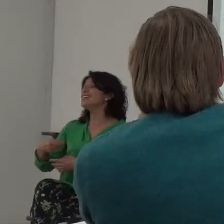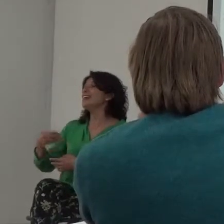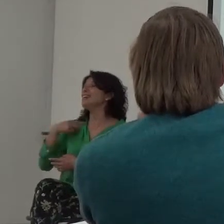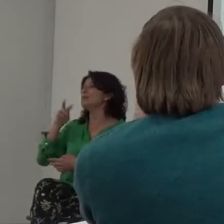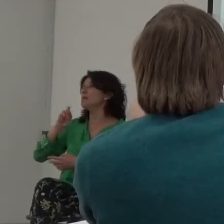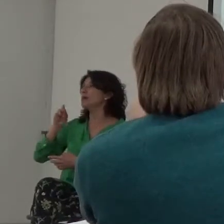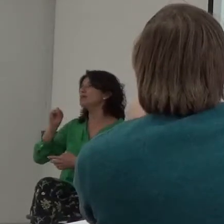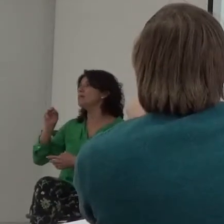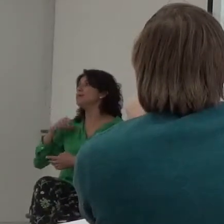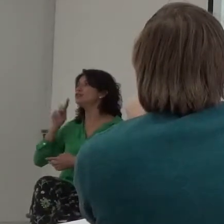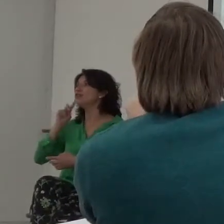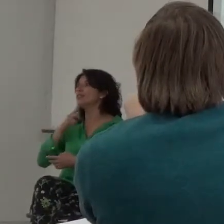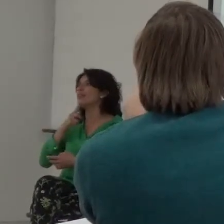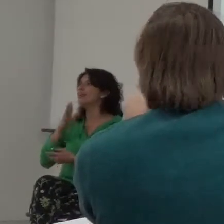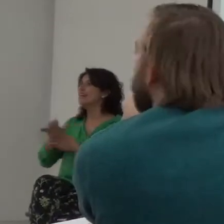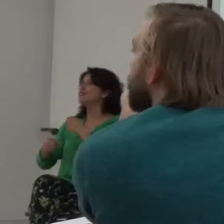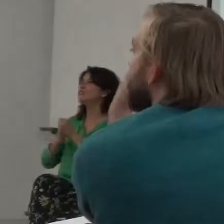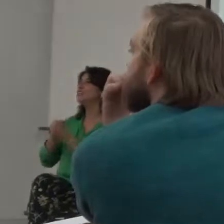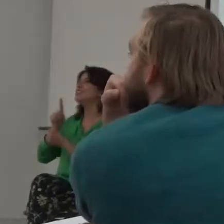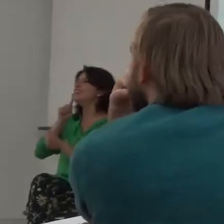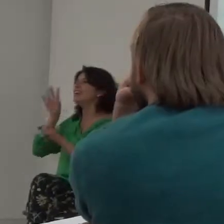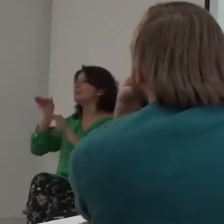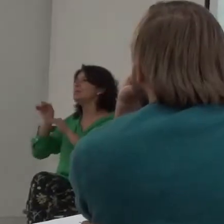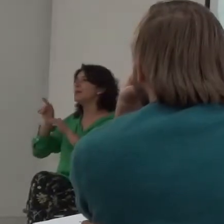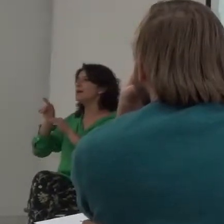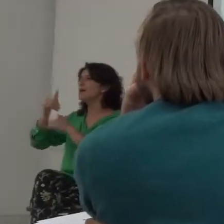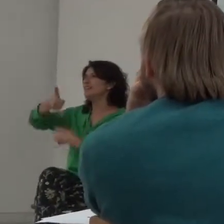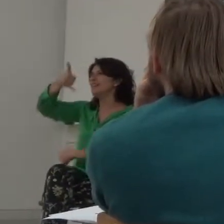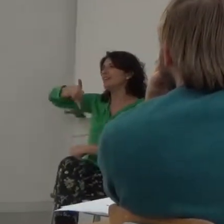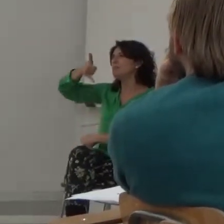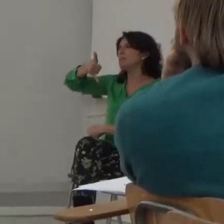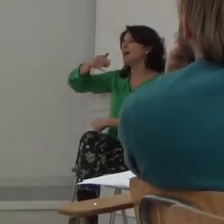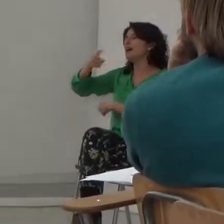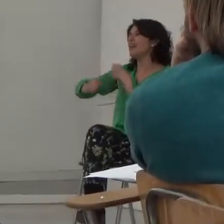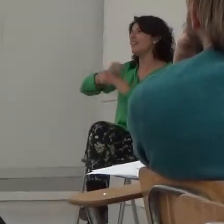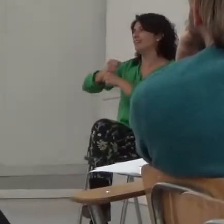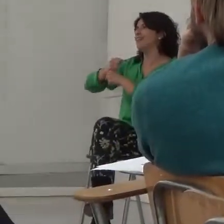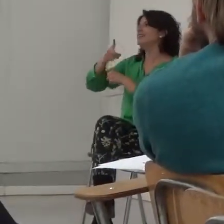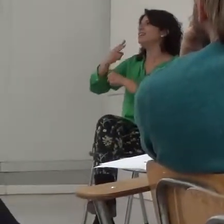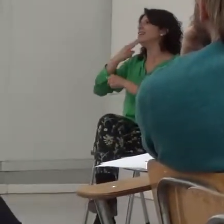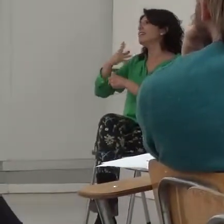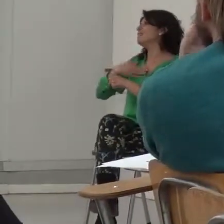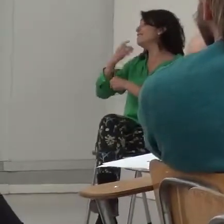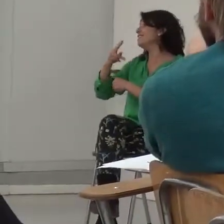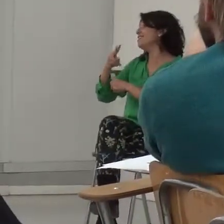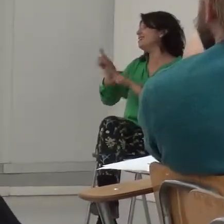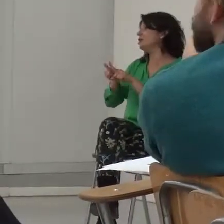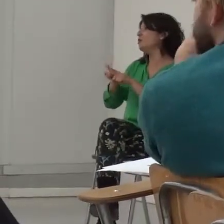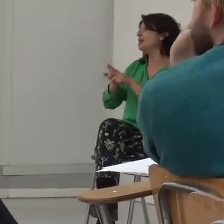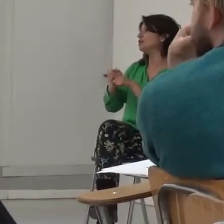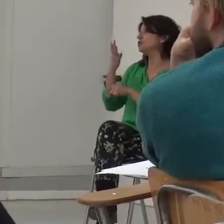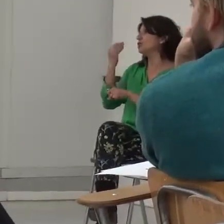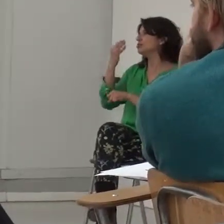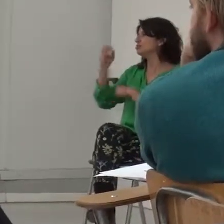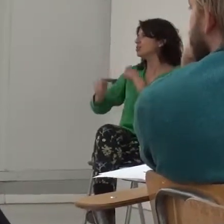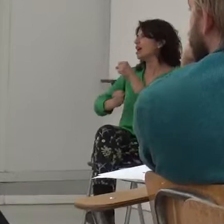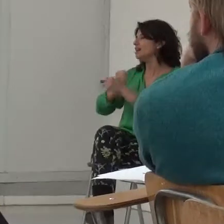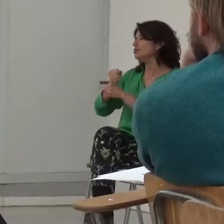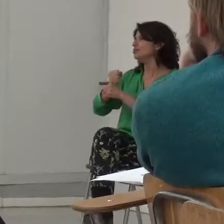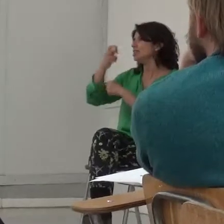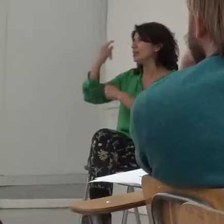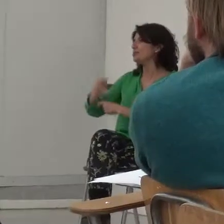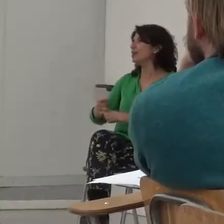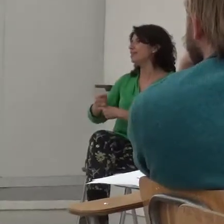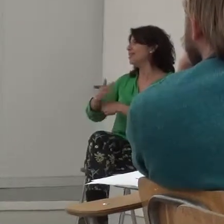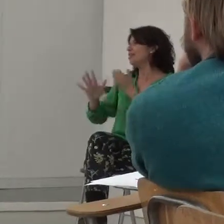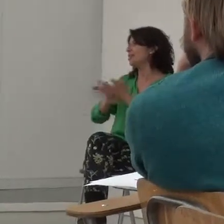es hija de papá y Ah, mamá ya, sorda. perfecto, ya. Entonces tienen la misma Coincide. edad, Ya. edad de vida, Ya. igual que son 14